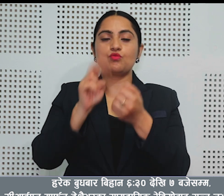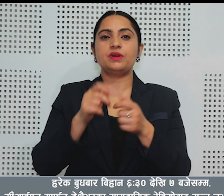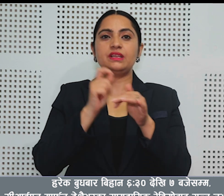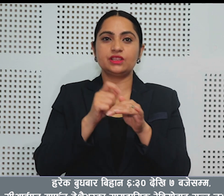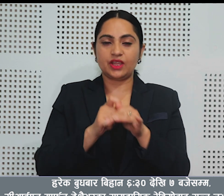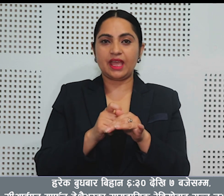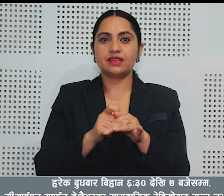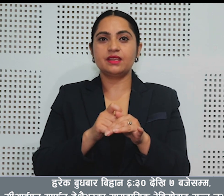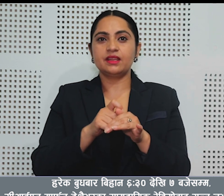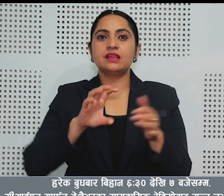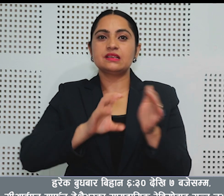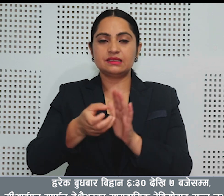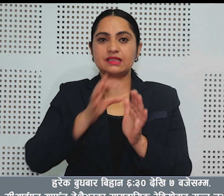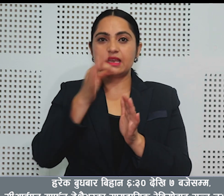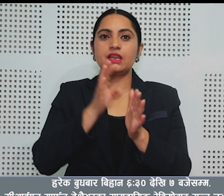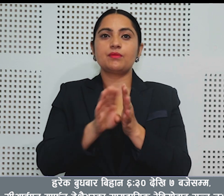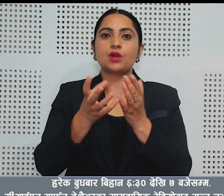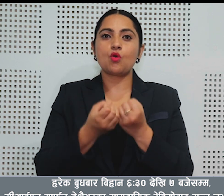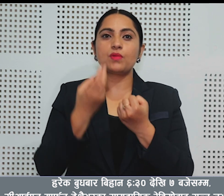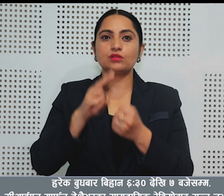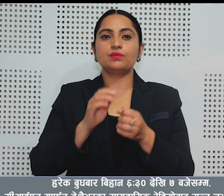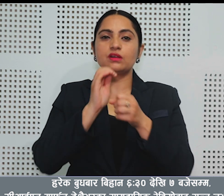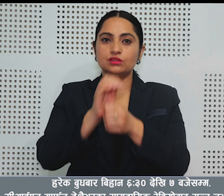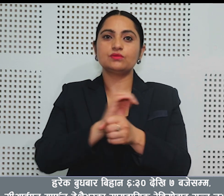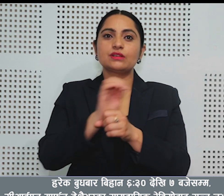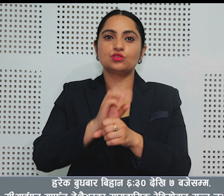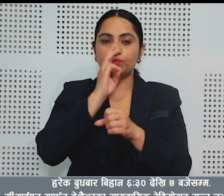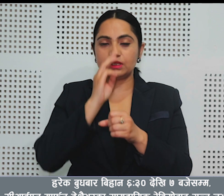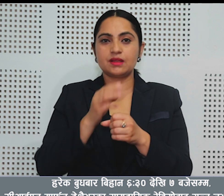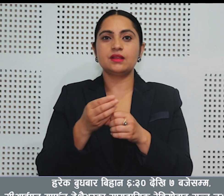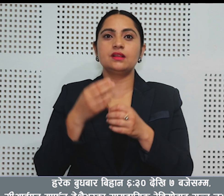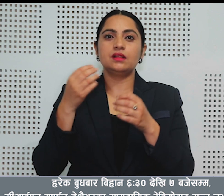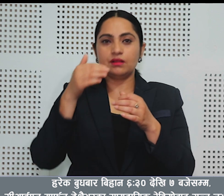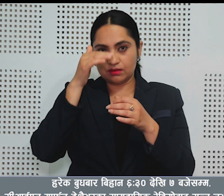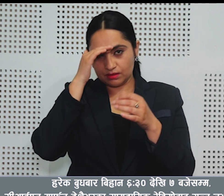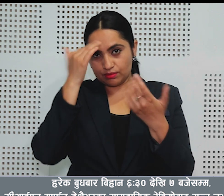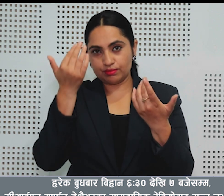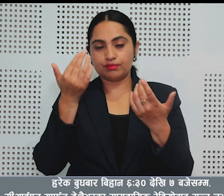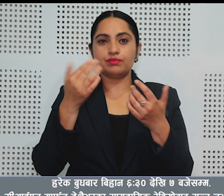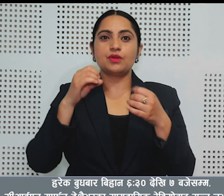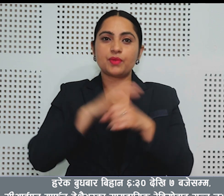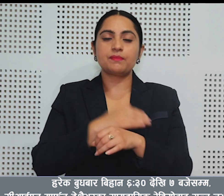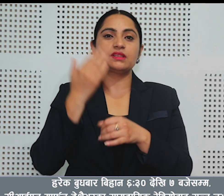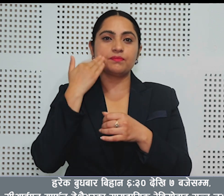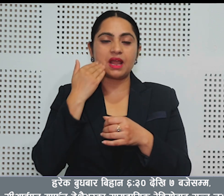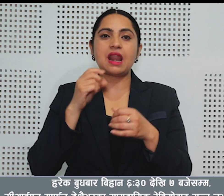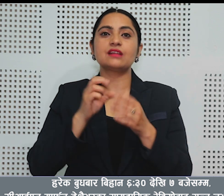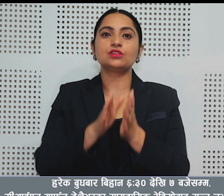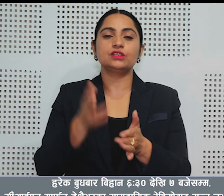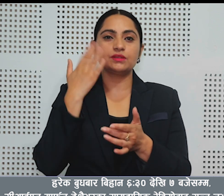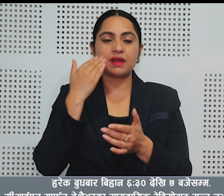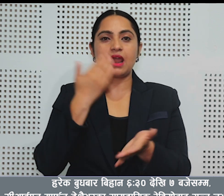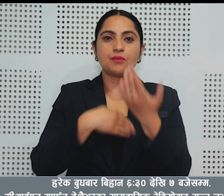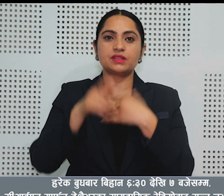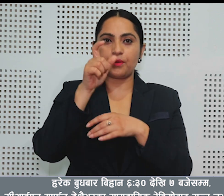र विपदका समयमा स्थानीय निकायबाट उपलब्ध भएका सेवा सुविधामा विपद प्रभावित महिला, दलित महिला,